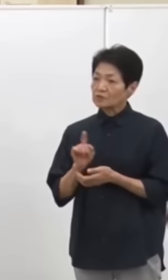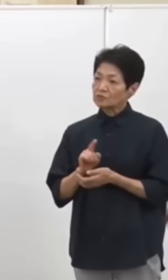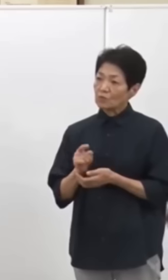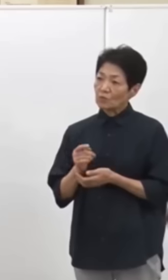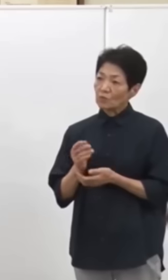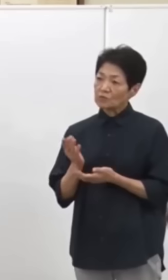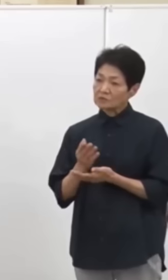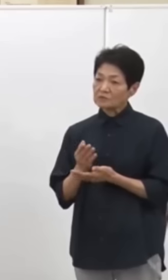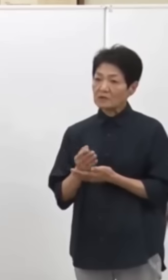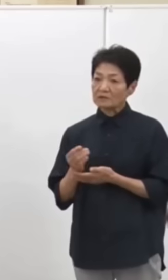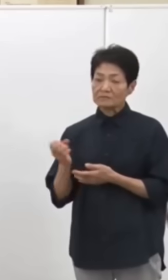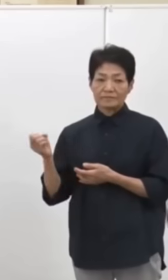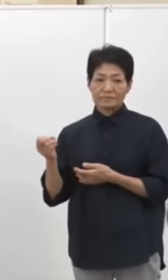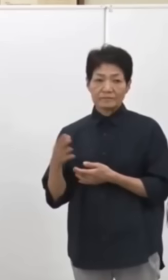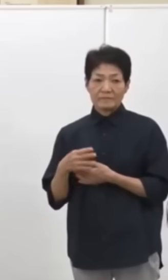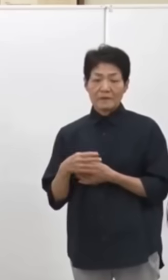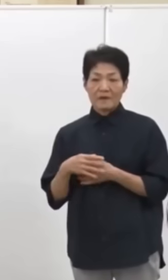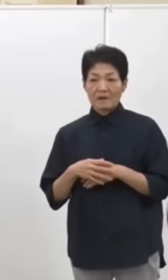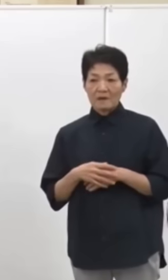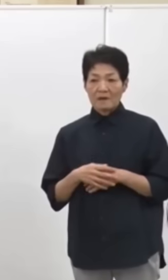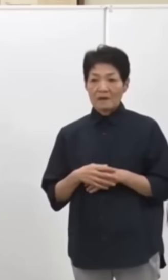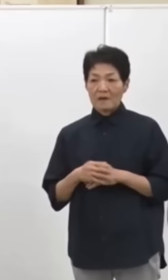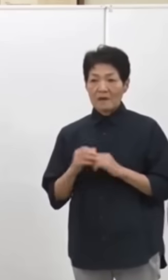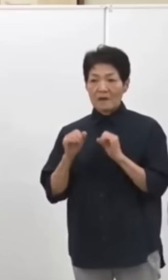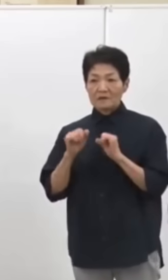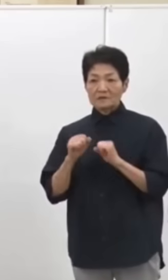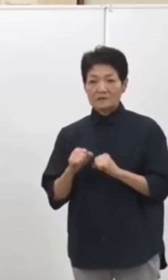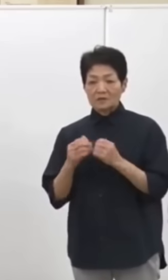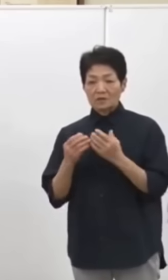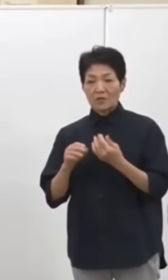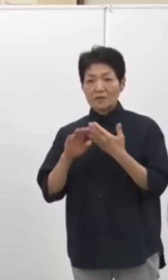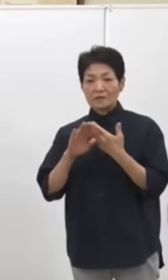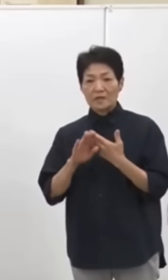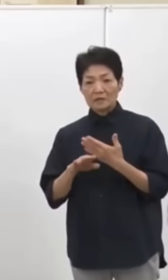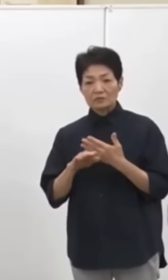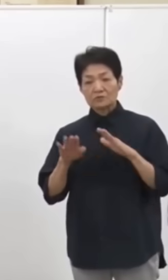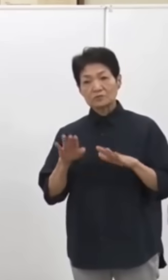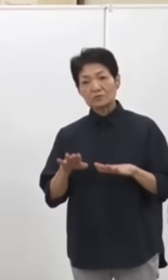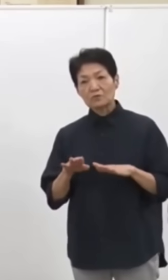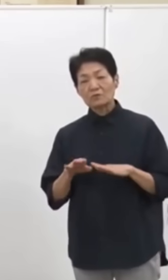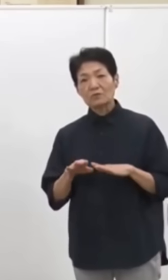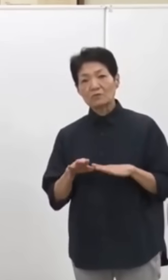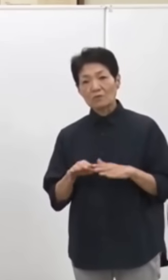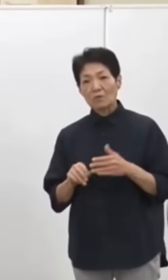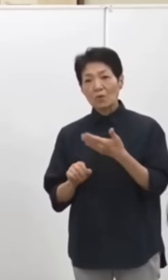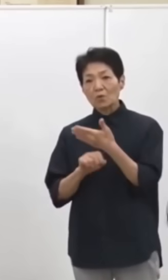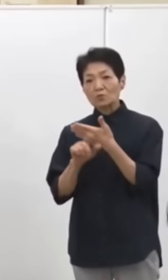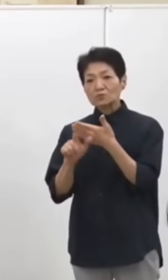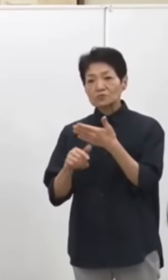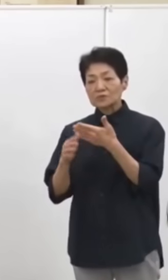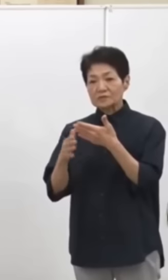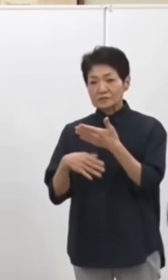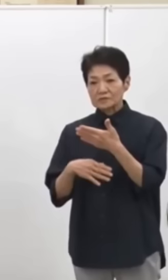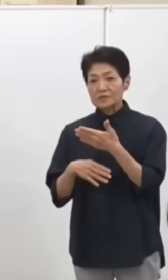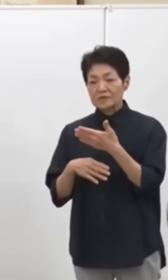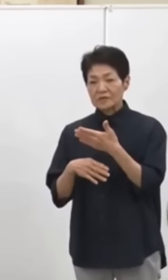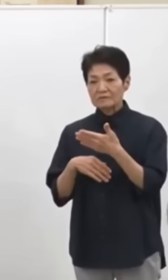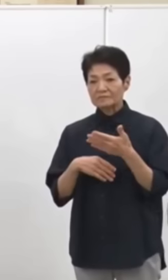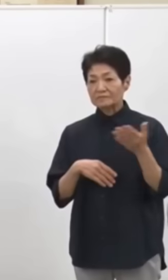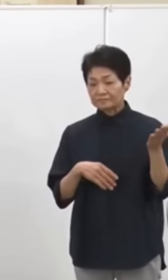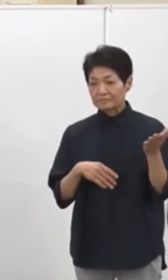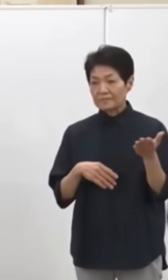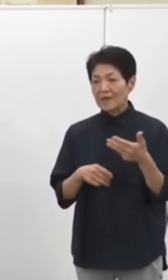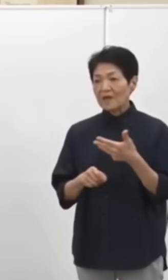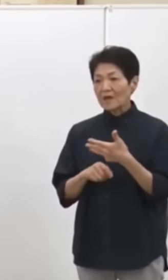認可後に解除権を行使、この9月末に例えば国から 帰ってきて、9月末にもし認可が出たと